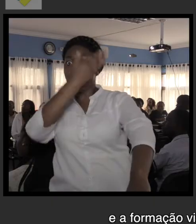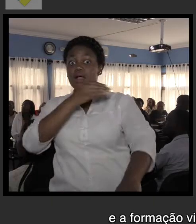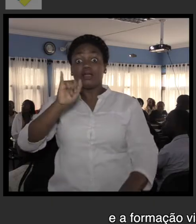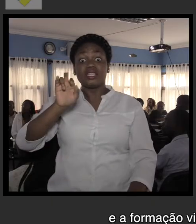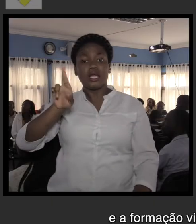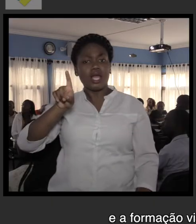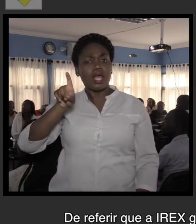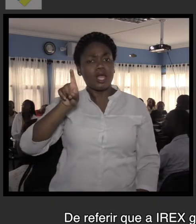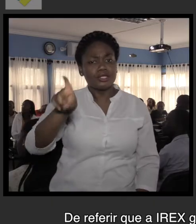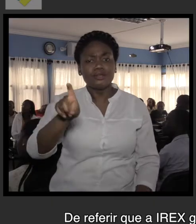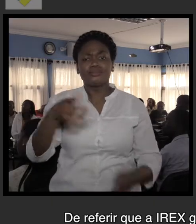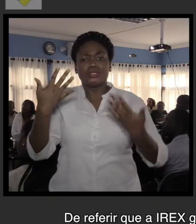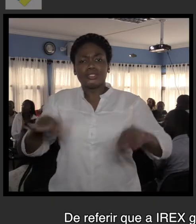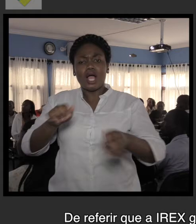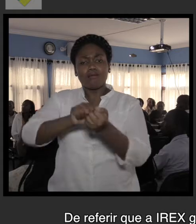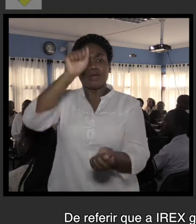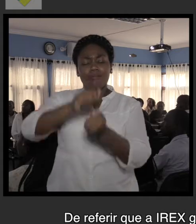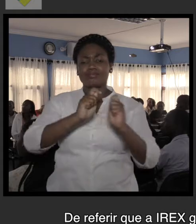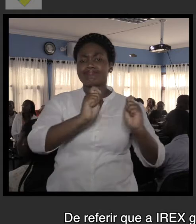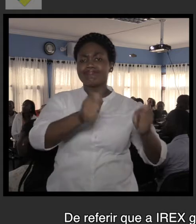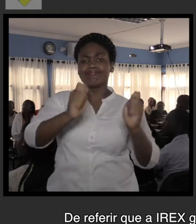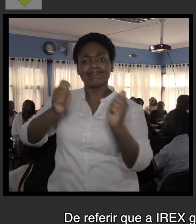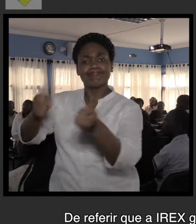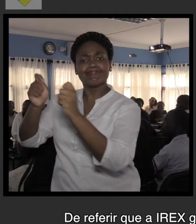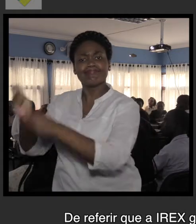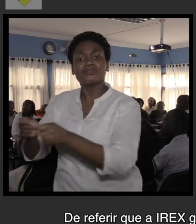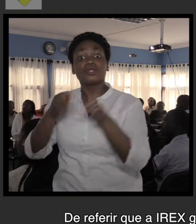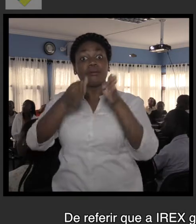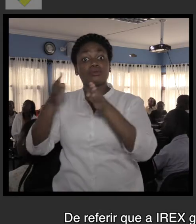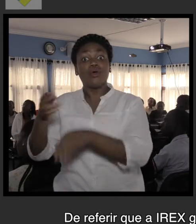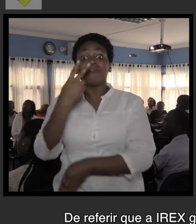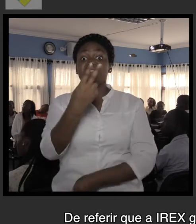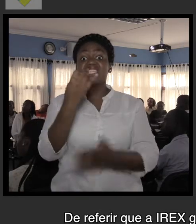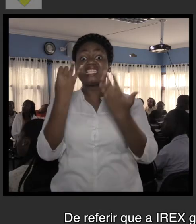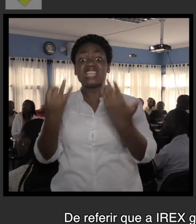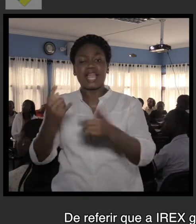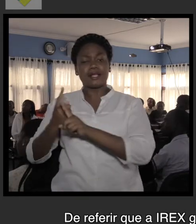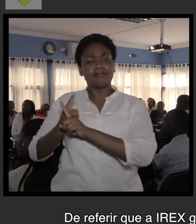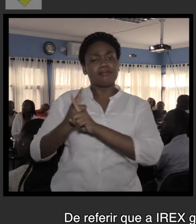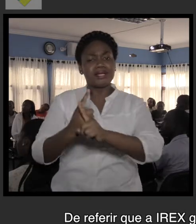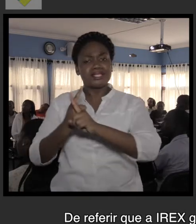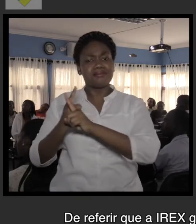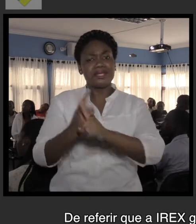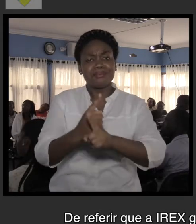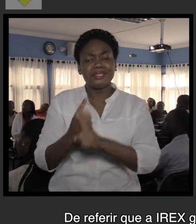participantes, dos quais mais de metade conseguiu uma oportunidade de emprego.